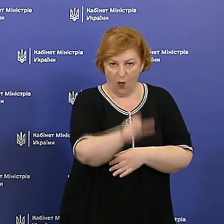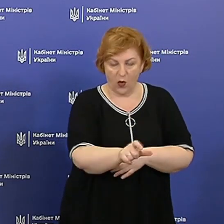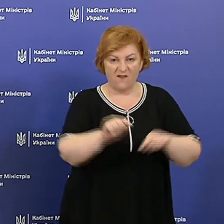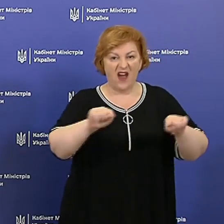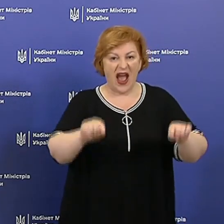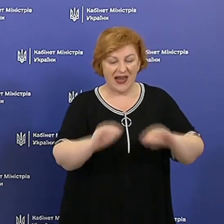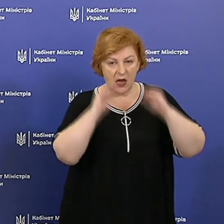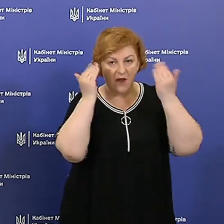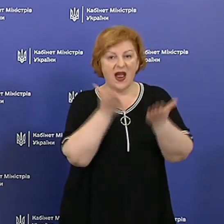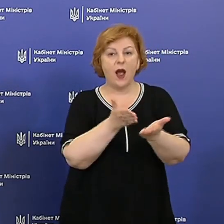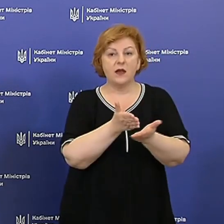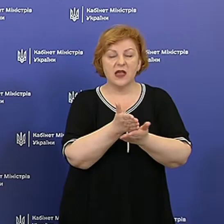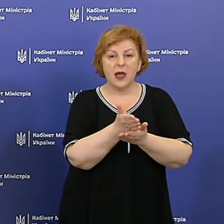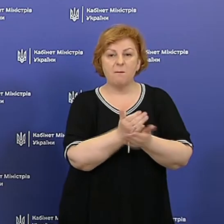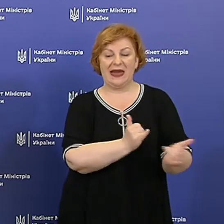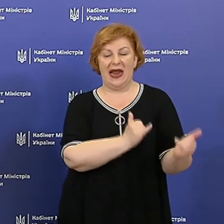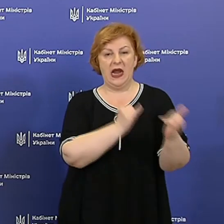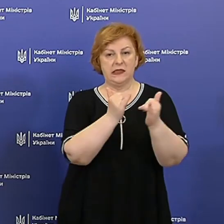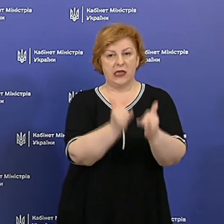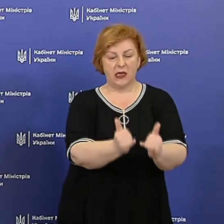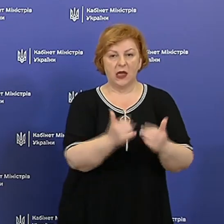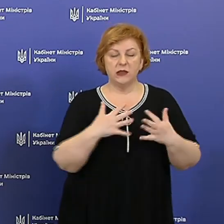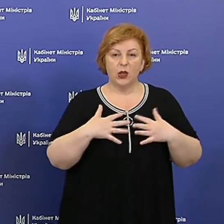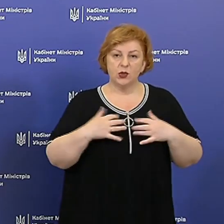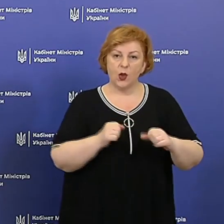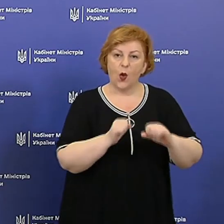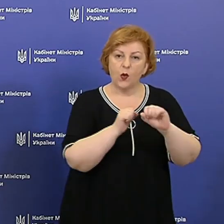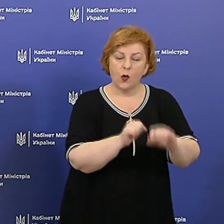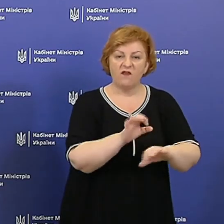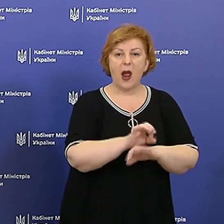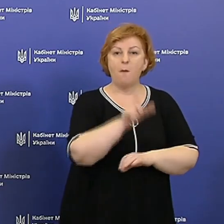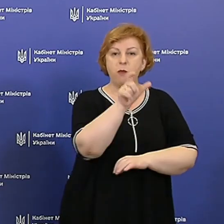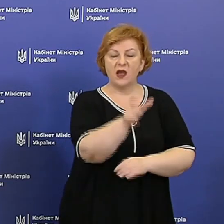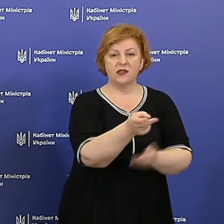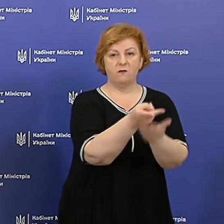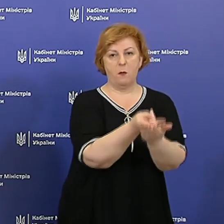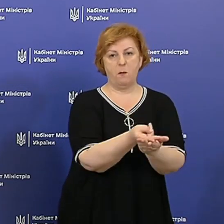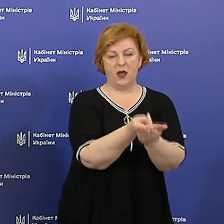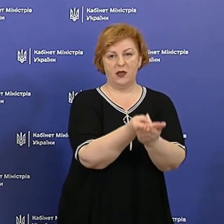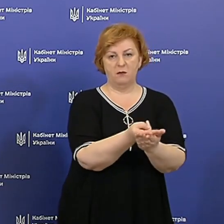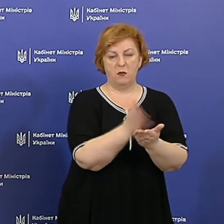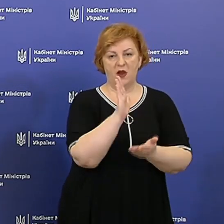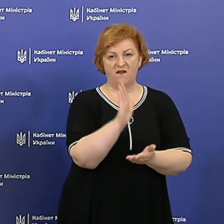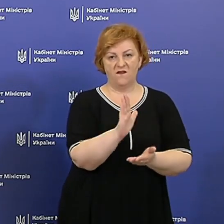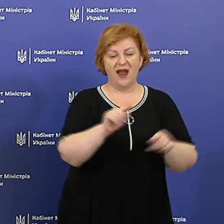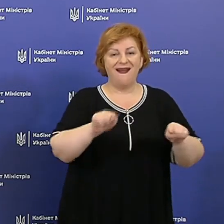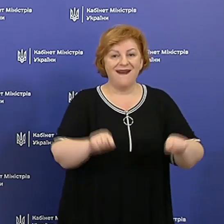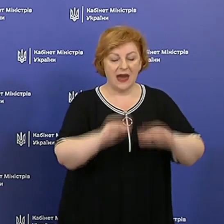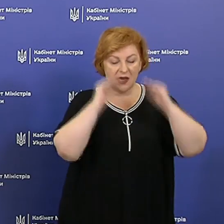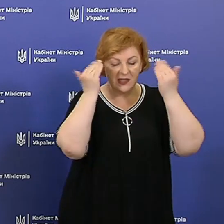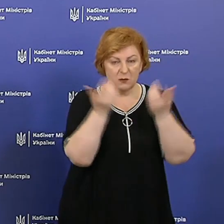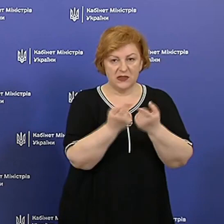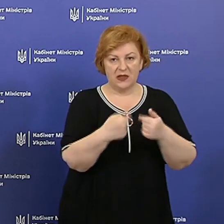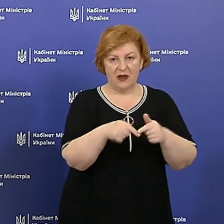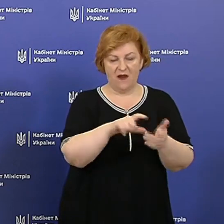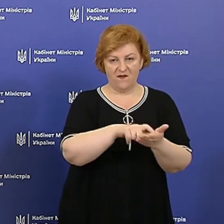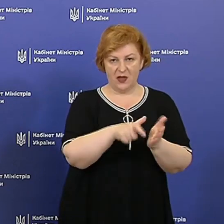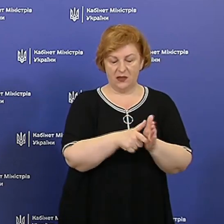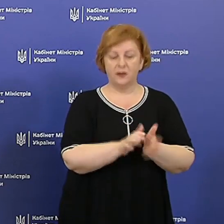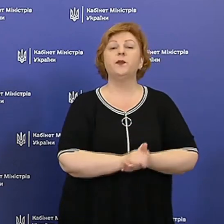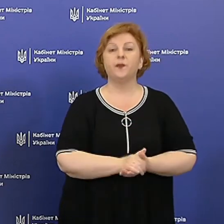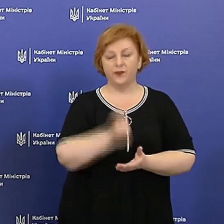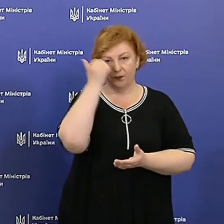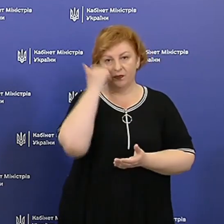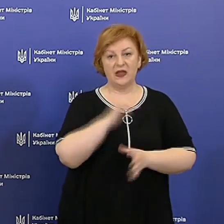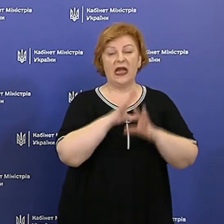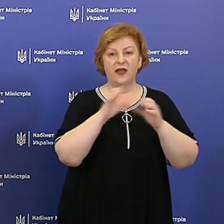вони направлені саме заради здоров'я пацієнта, перебуваючого в реанімаційному відділенні.